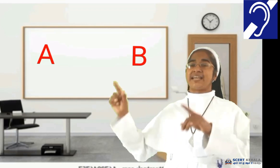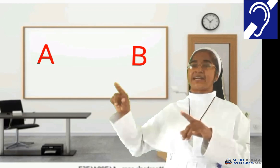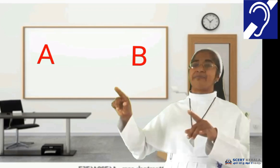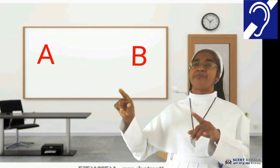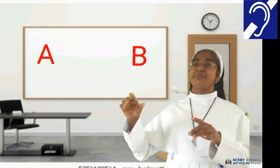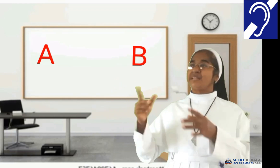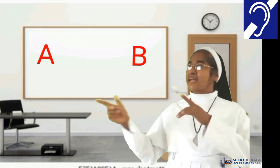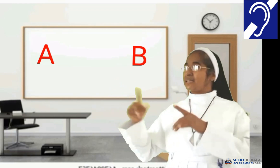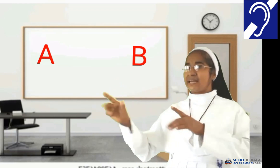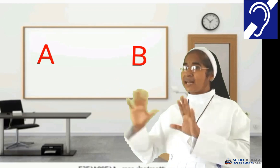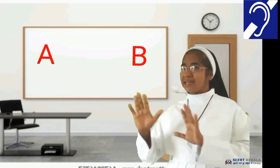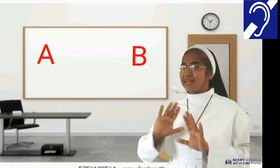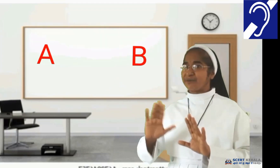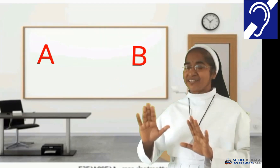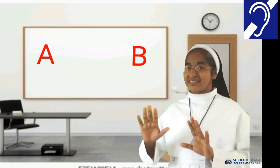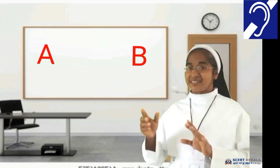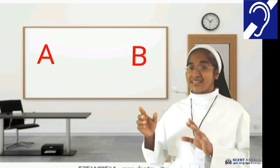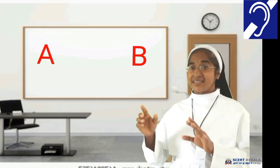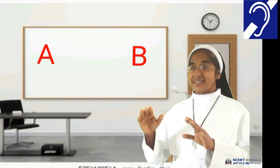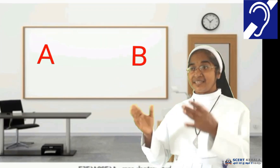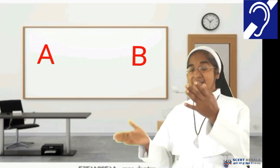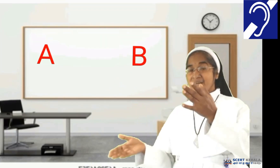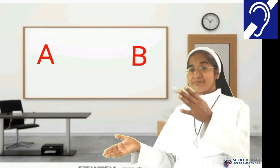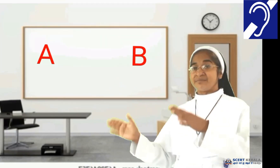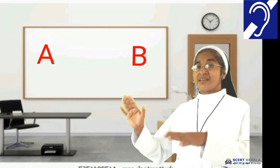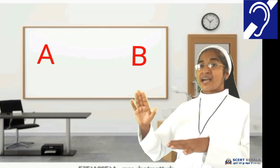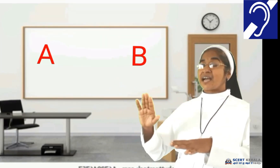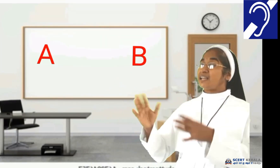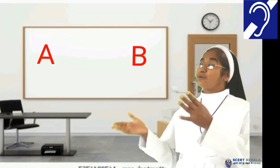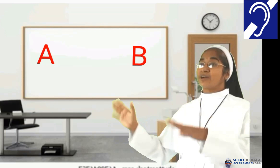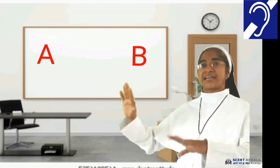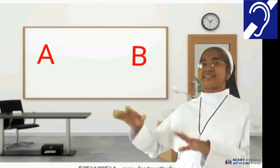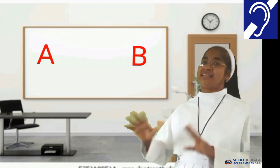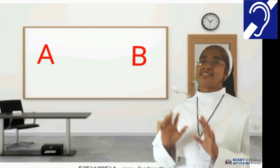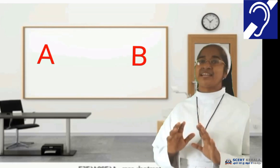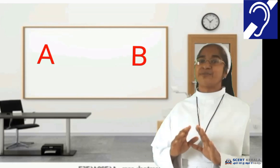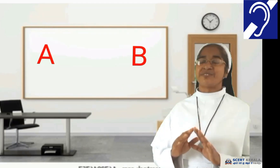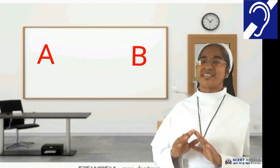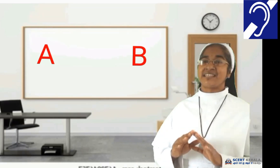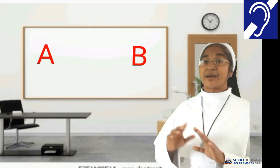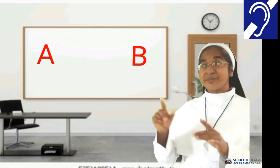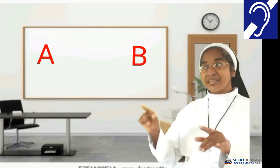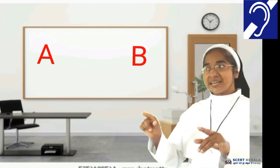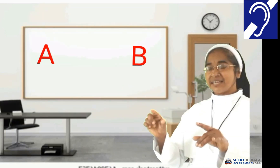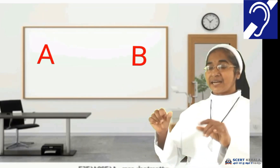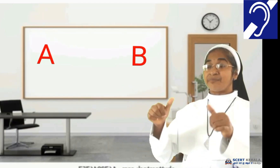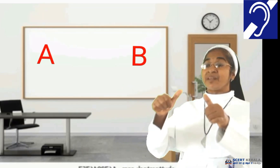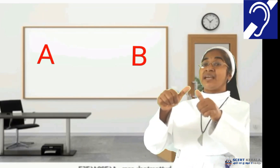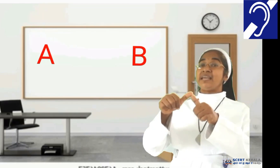ചെയ്യണം നേരെ നേരെ അല്ല ഞാൻ കൊടുത്തിരിക്കുന്നത് എന്ത് ചെയ്യണം അതിന്റെ ഓർഡർ ഒക്കെ തെറ്റിച്ചിട്ടാണ് കൊടുത്തിരിക്കുന്നത് അപ്പൊ നിങ്ങൾ എന്ത് ചെയ്യണം